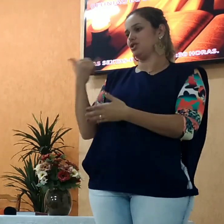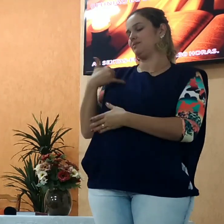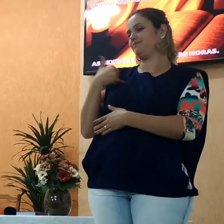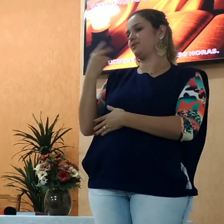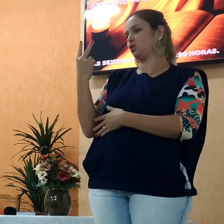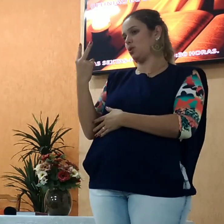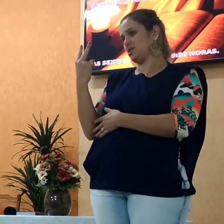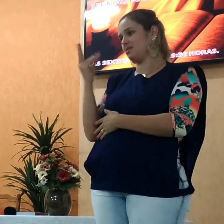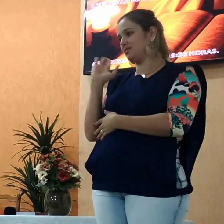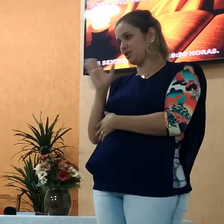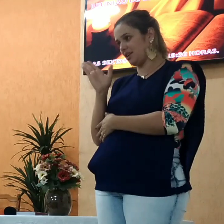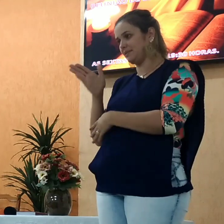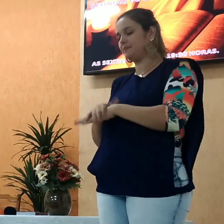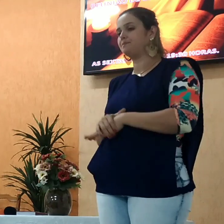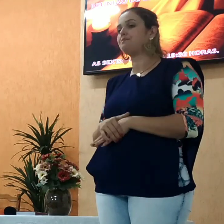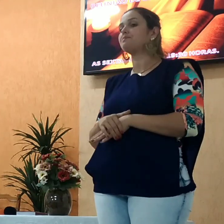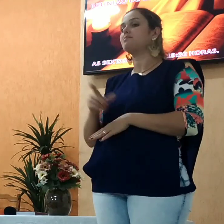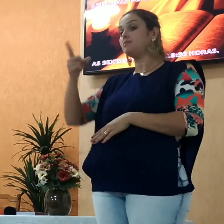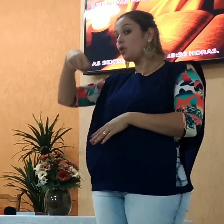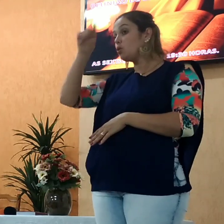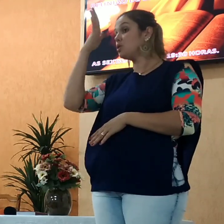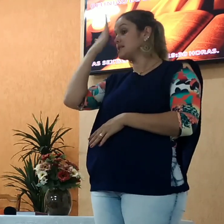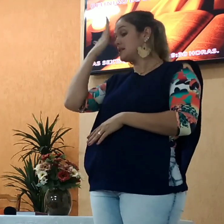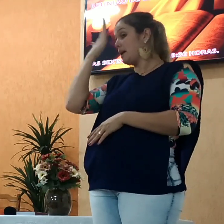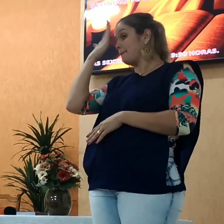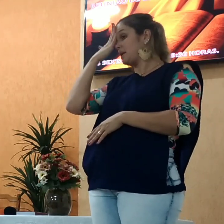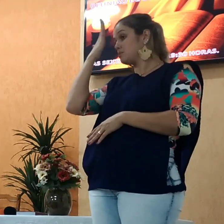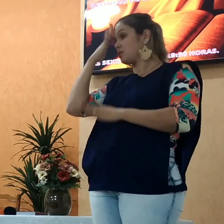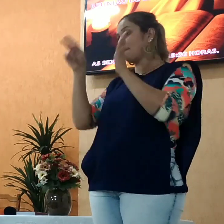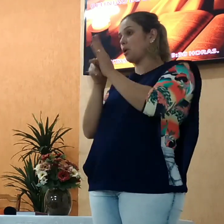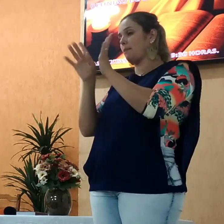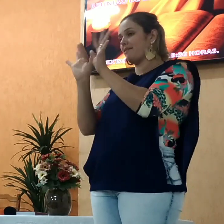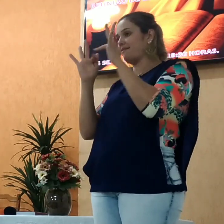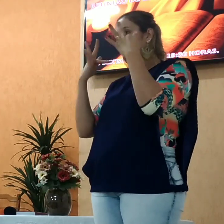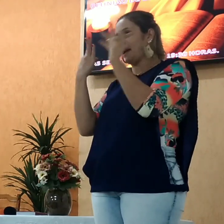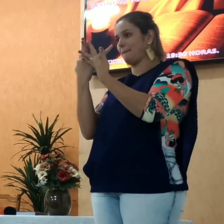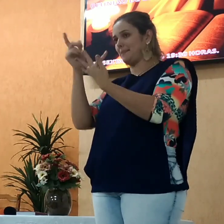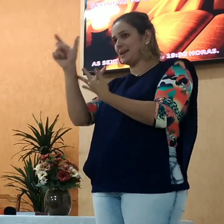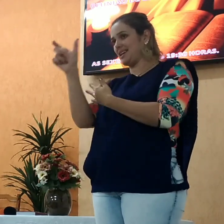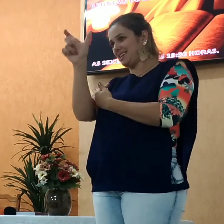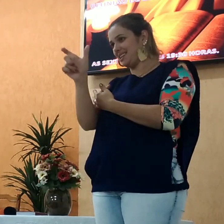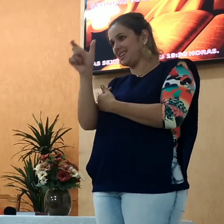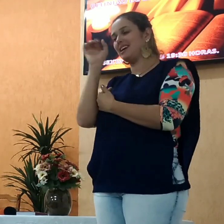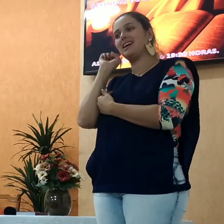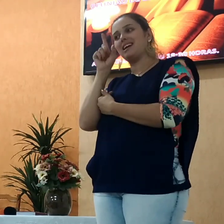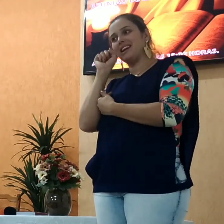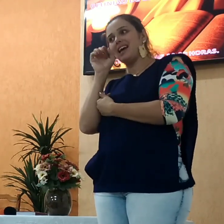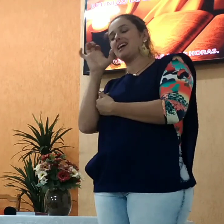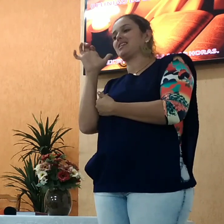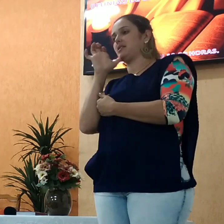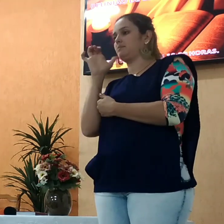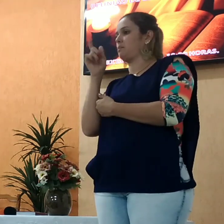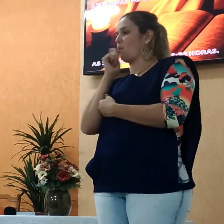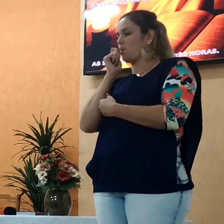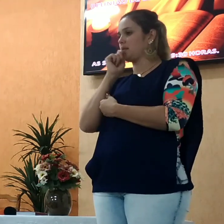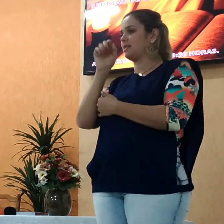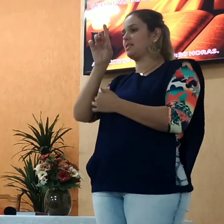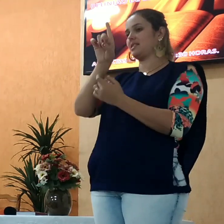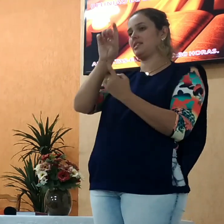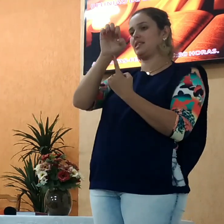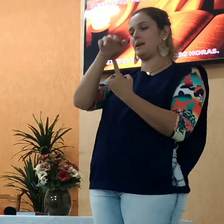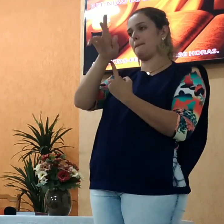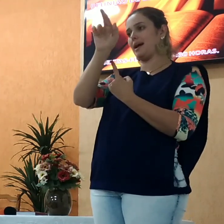Nós sabemos que isto não apenas procedeu da família Demarque ou da família Oliveira, mas isso